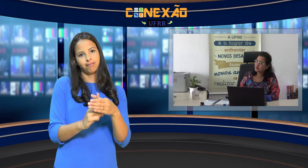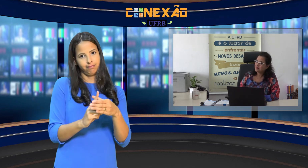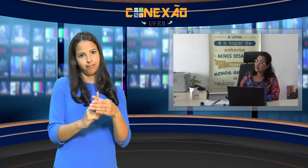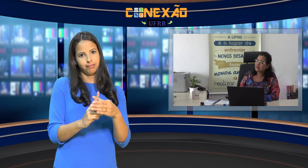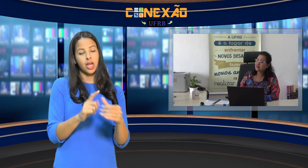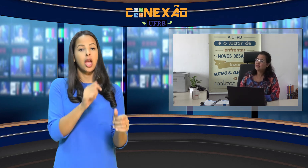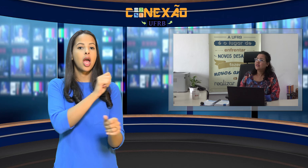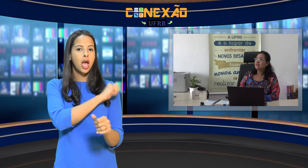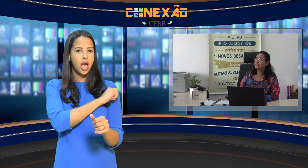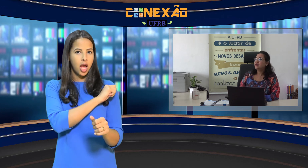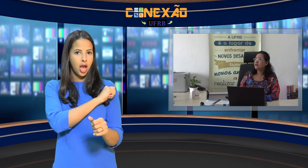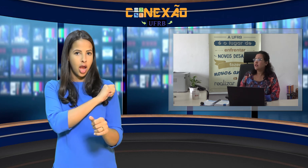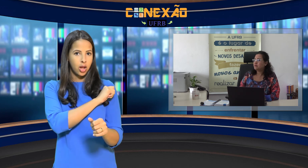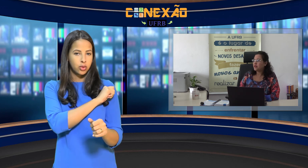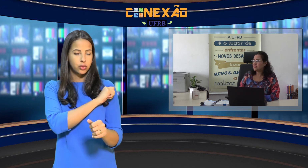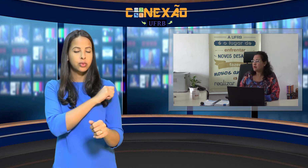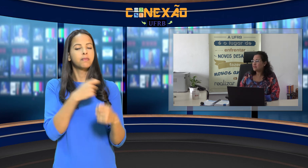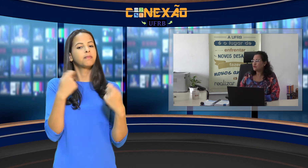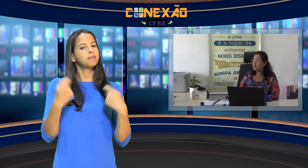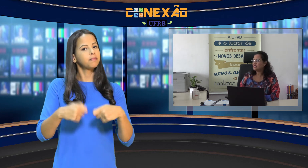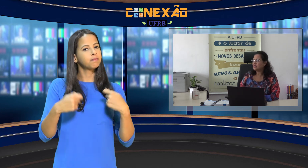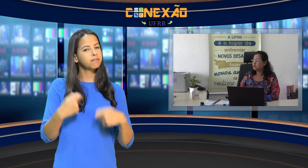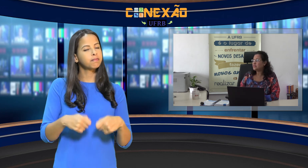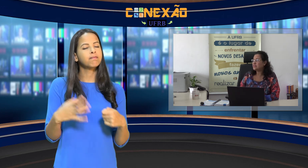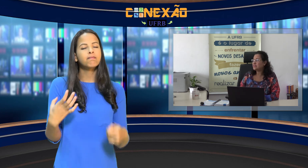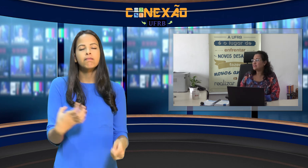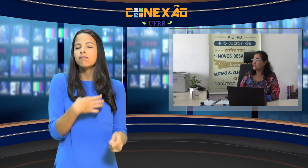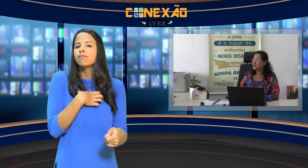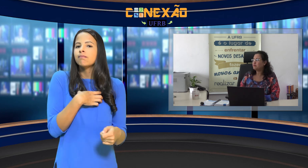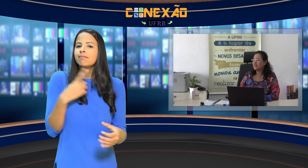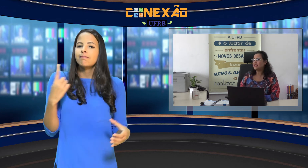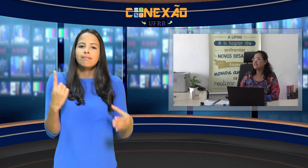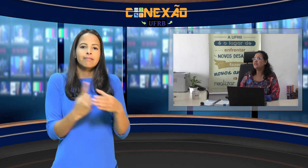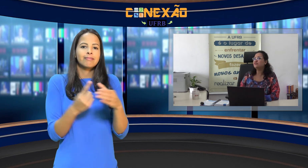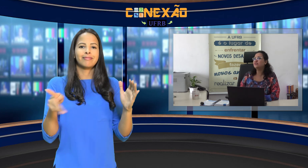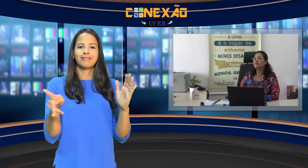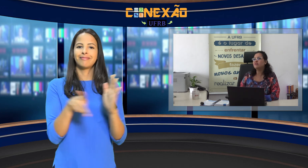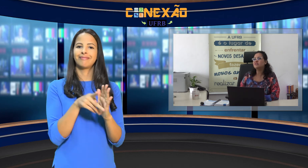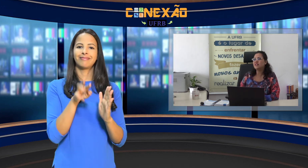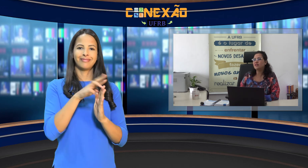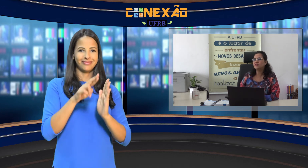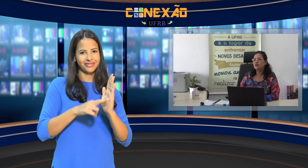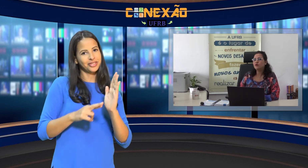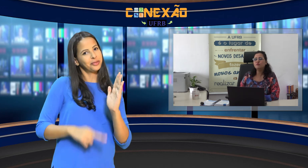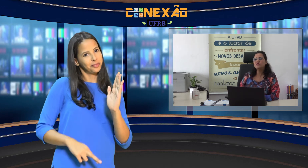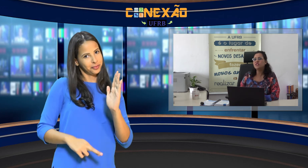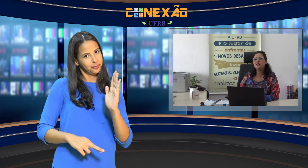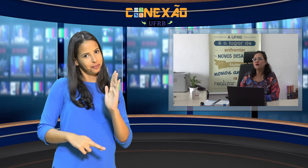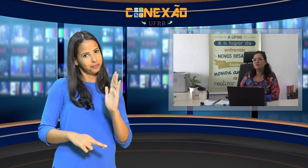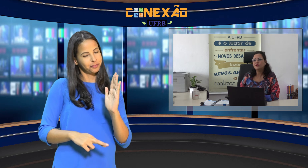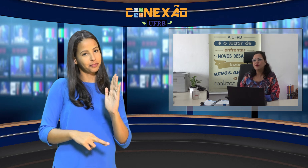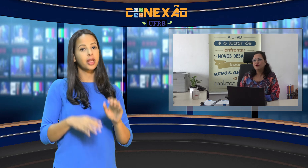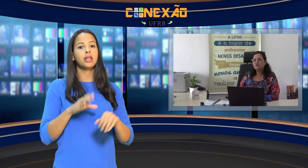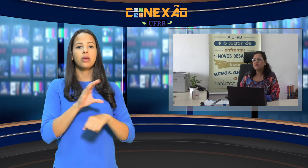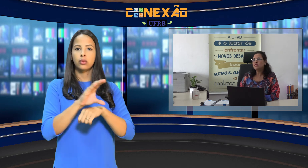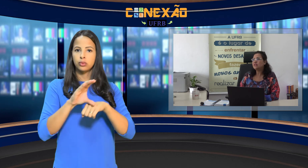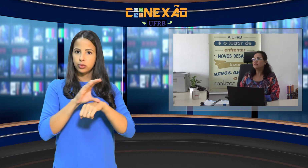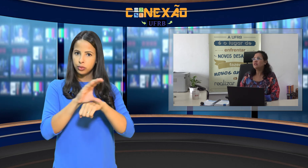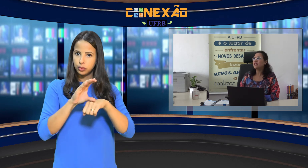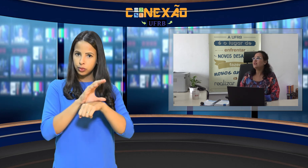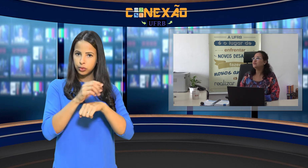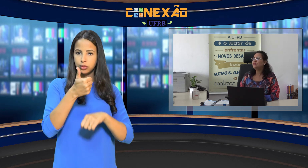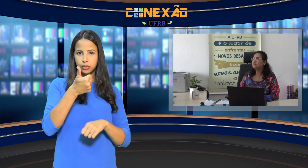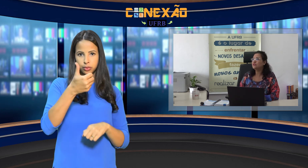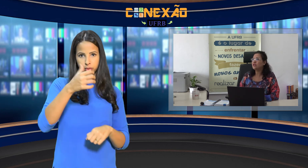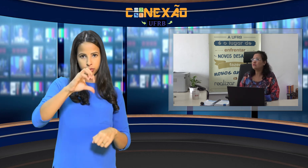incluí-la. Então, esse estudante ele precisa se sentir pertencente da universidade, como um cidadão